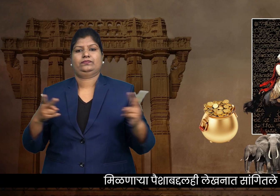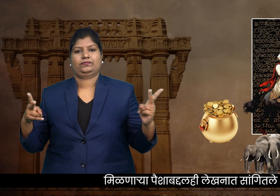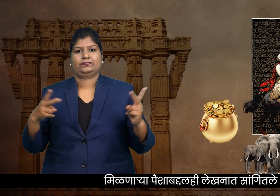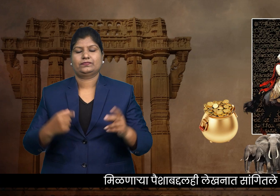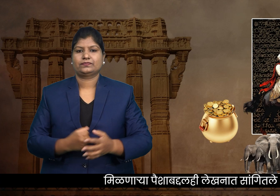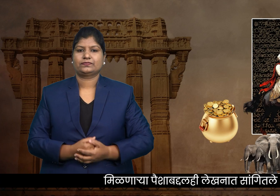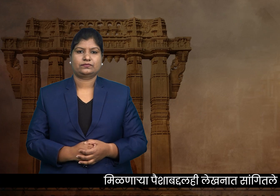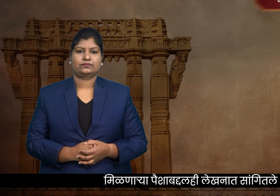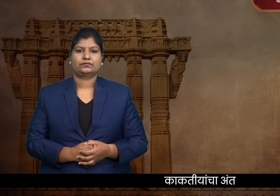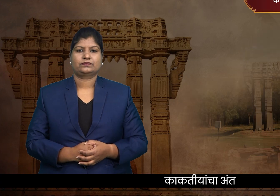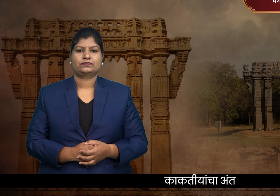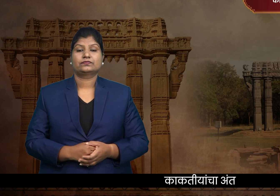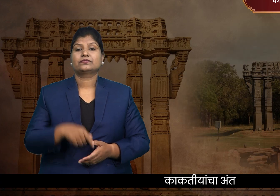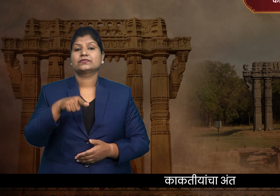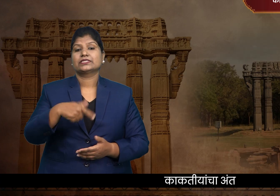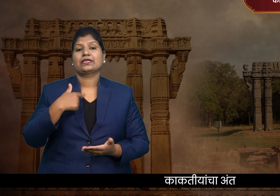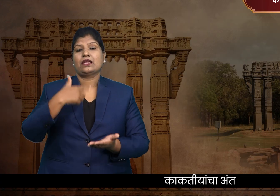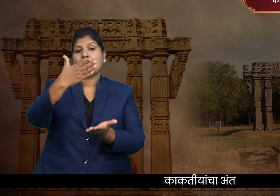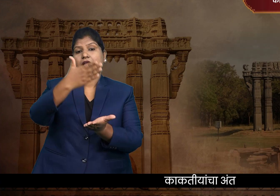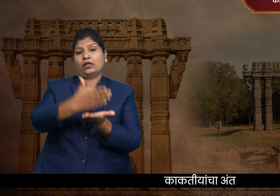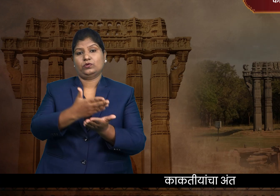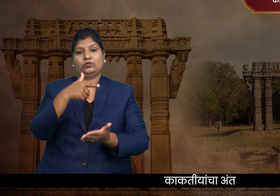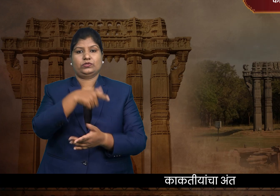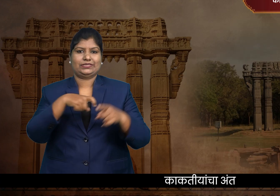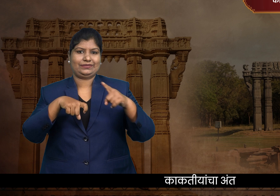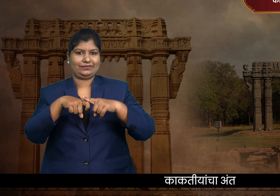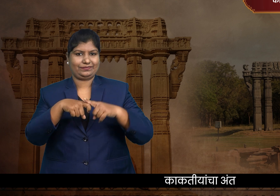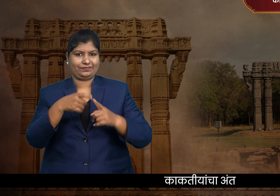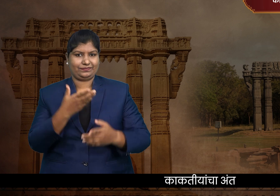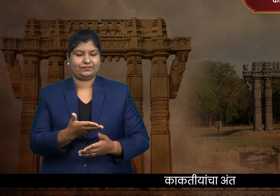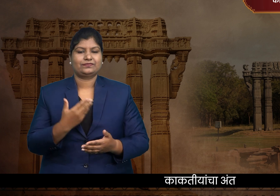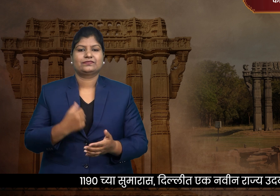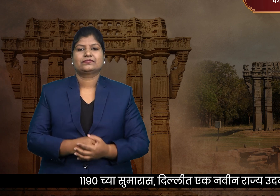सांगितले आहे. काकतीय अंत